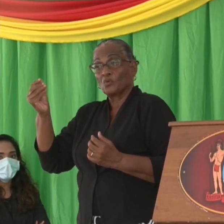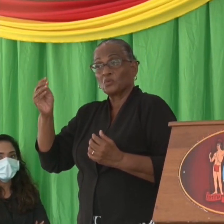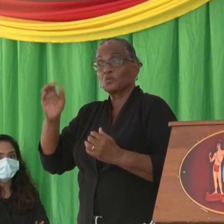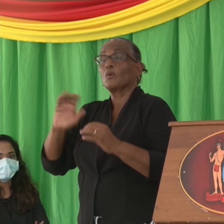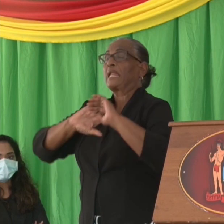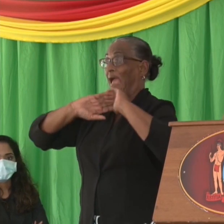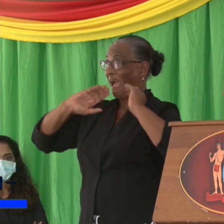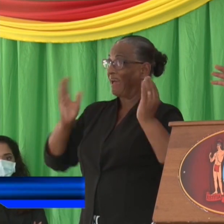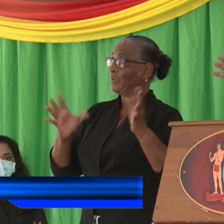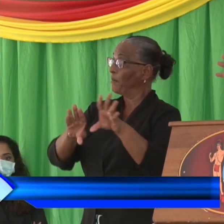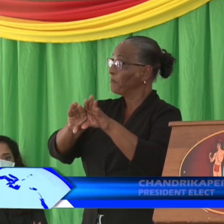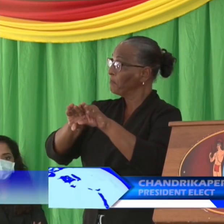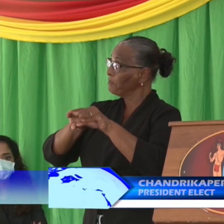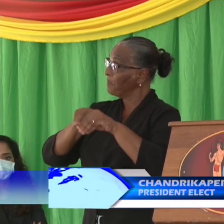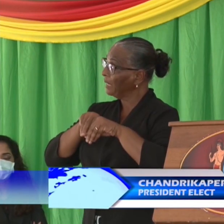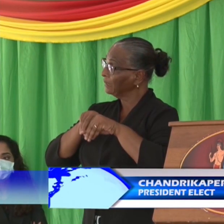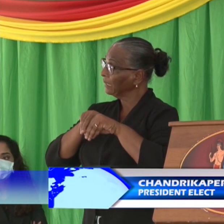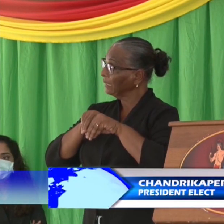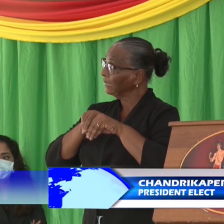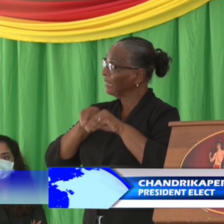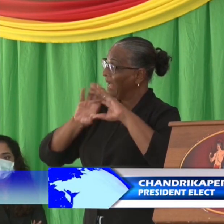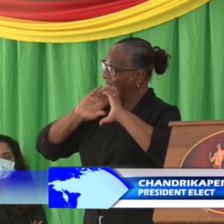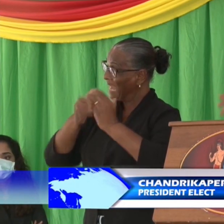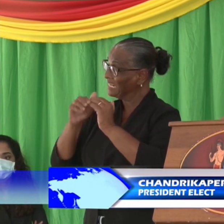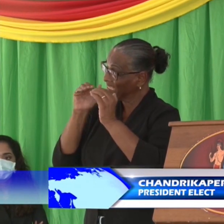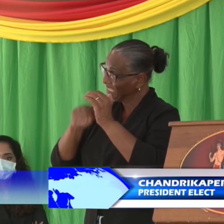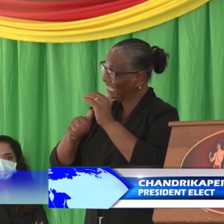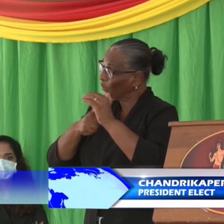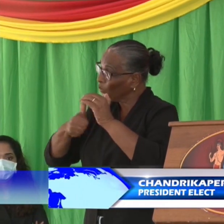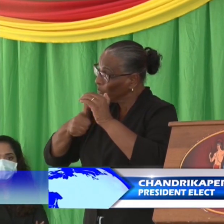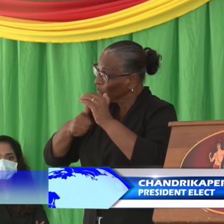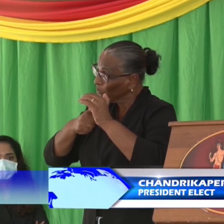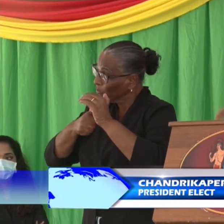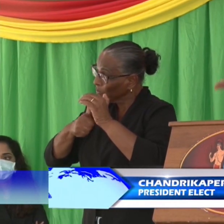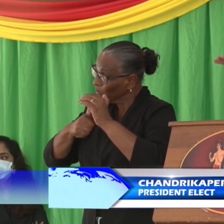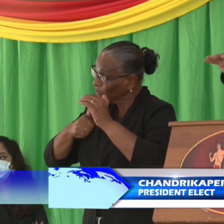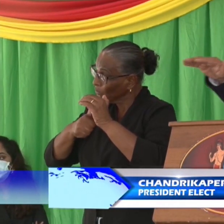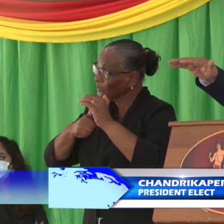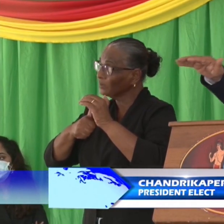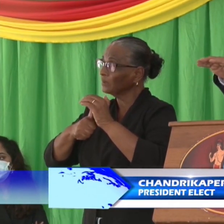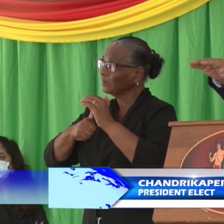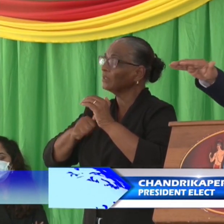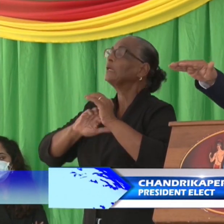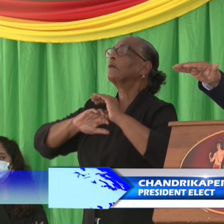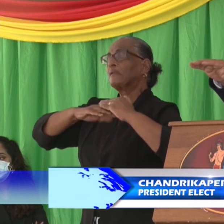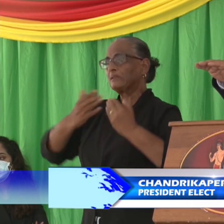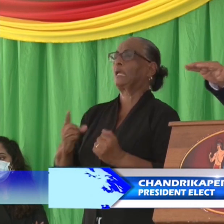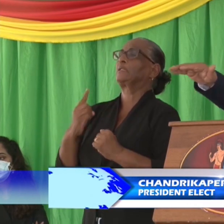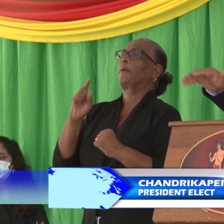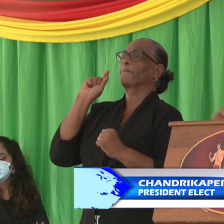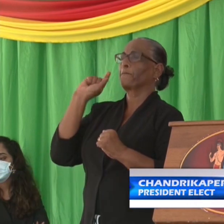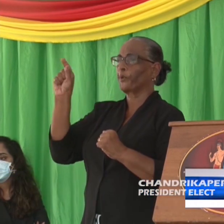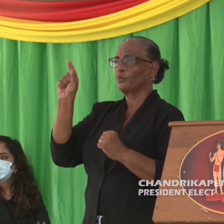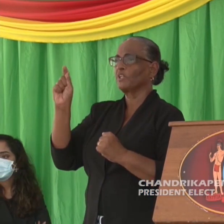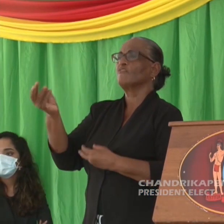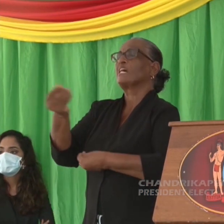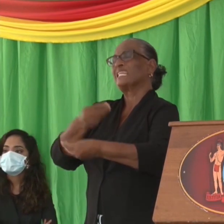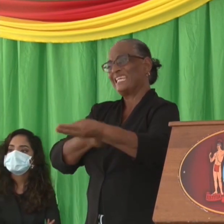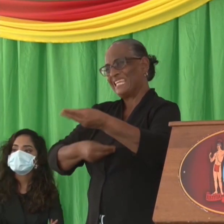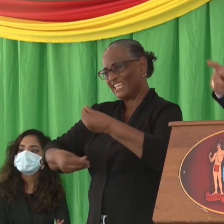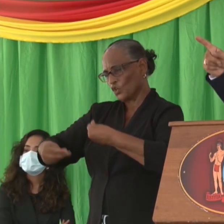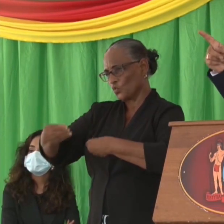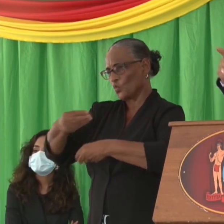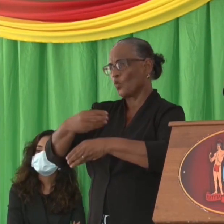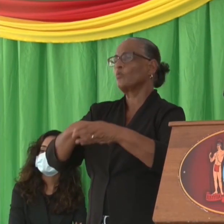getroffen zijn, pakket aan maatregelen, integrale maatregelen, dan zal daar het punt komen van die economische